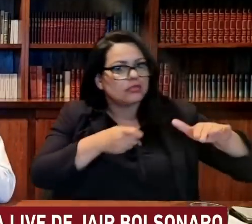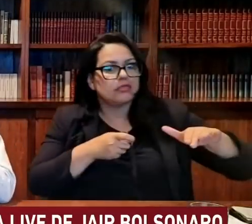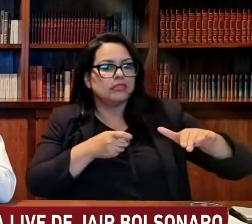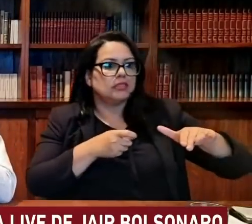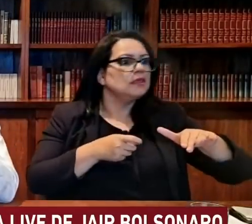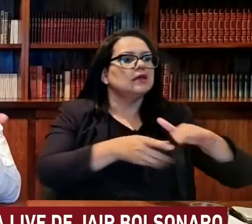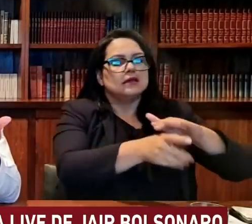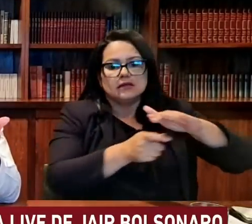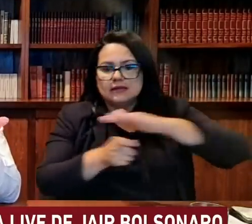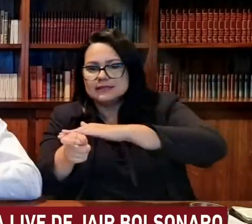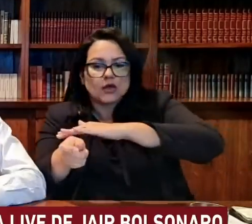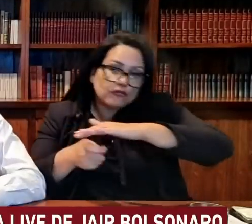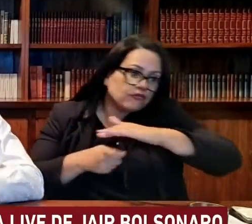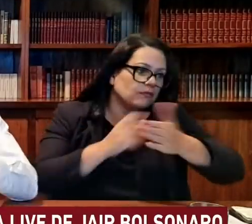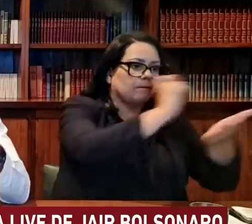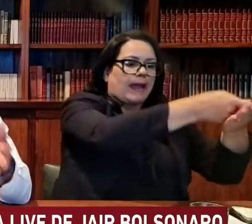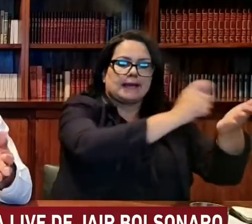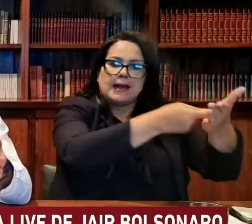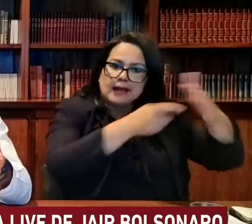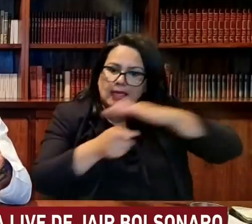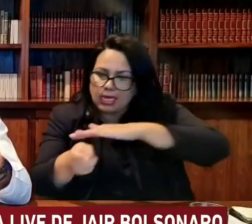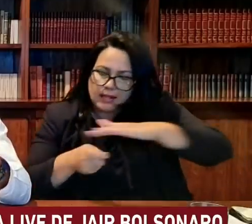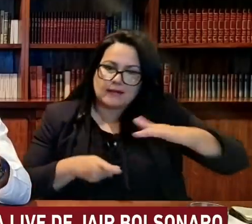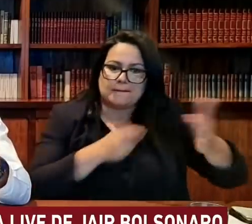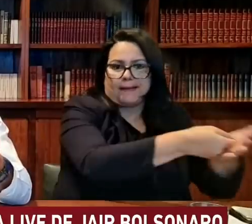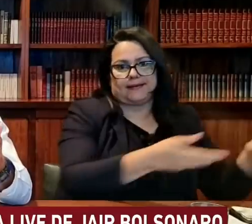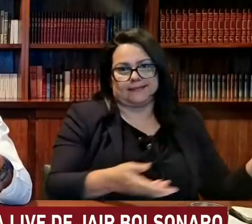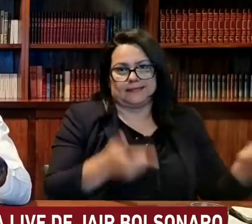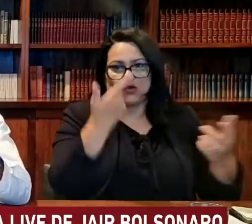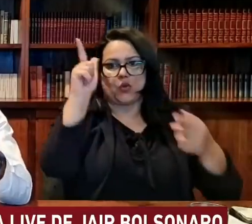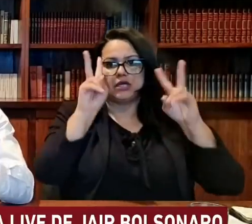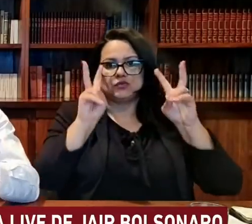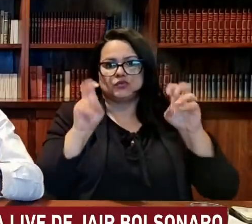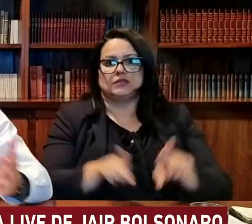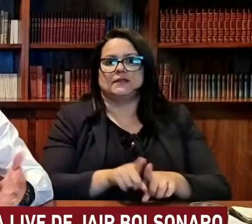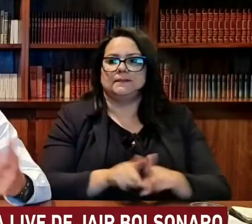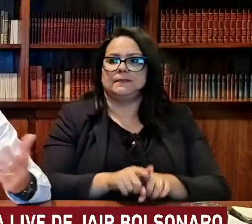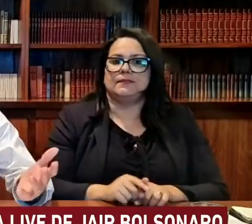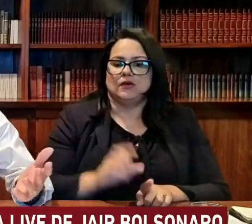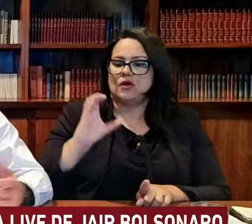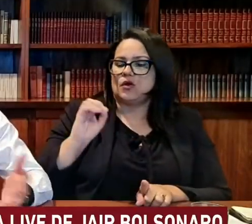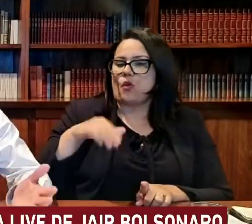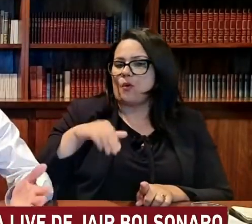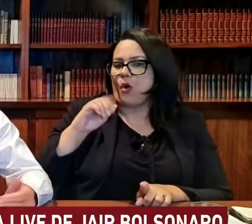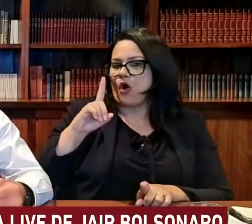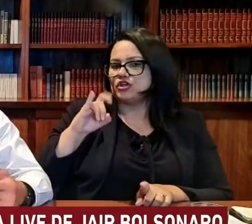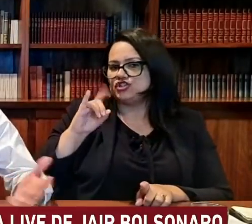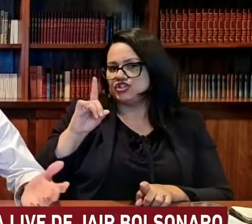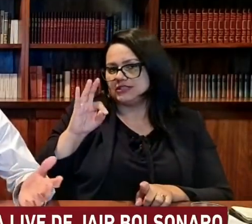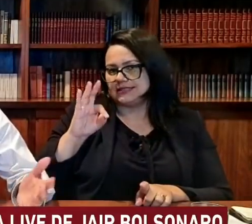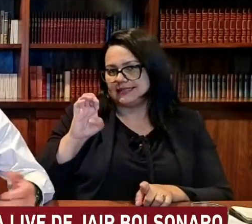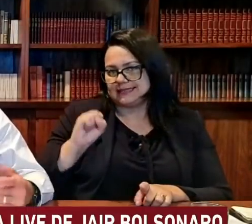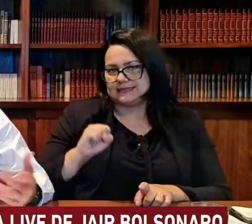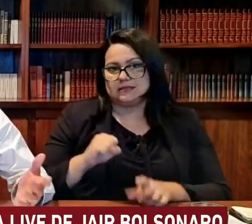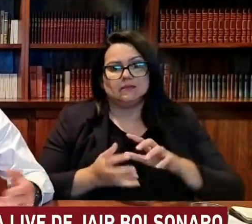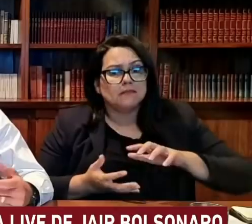dinheiro estar sendo usado em outra coisa e não foi. E uma outra coisa importante também, a questão desses commodities, o petróleo no mundo. O mundo